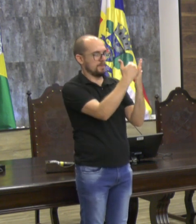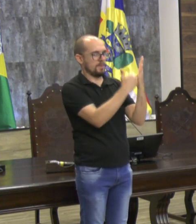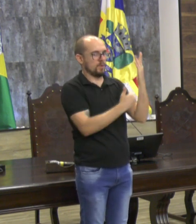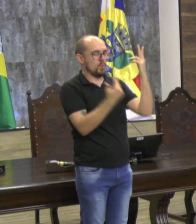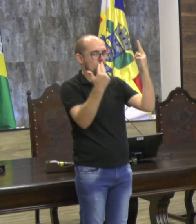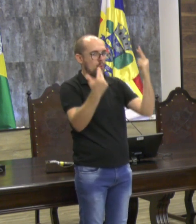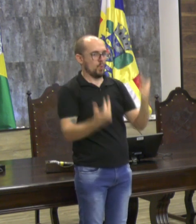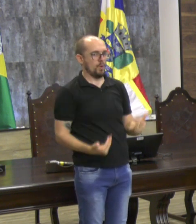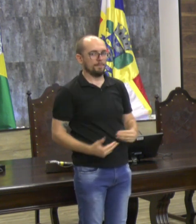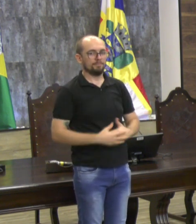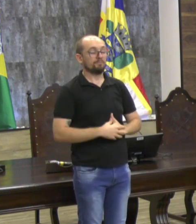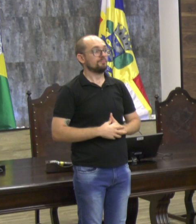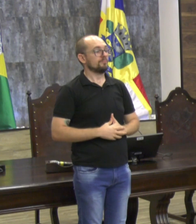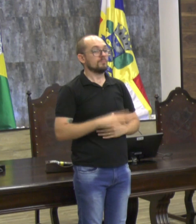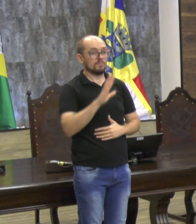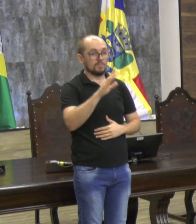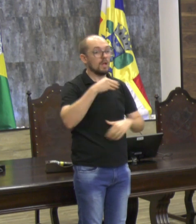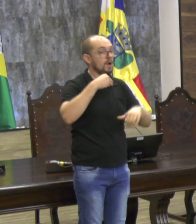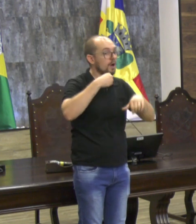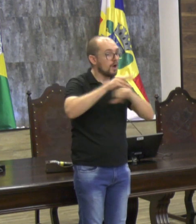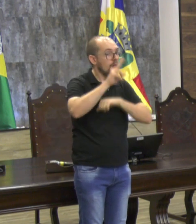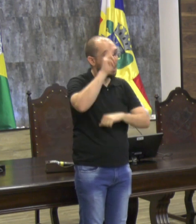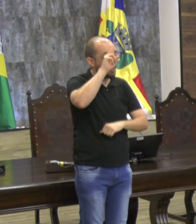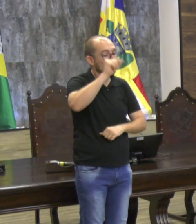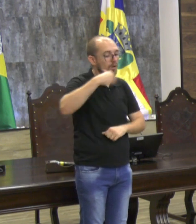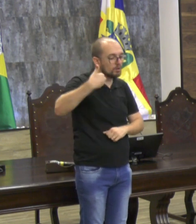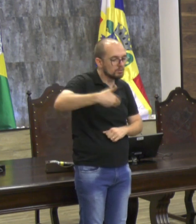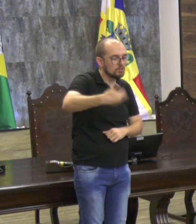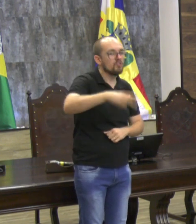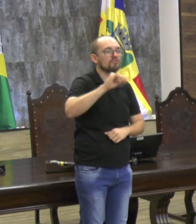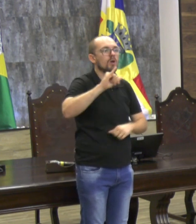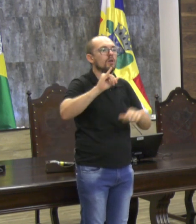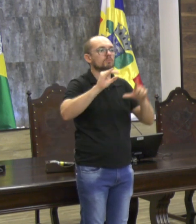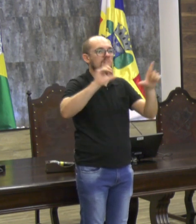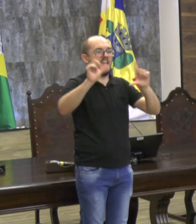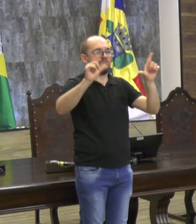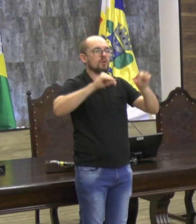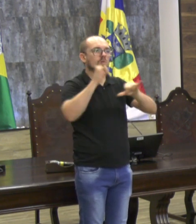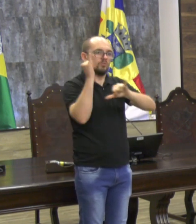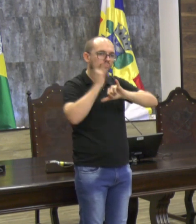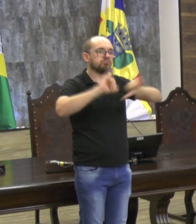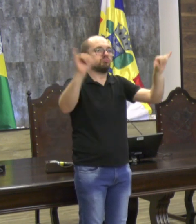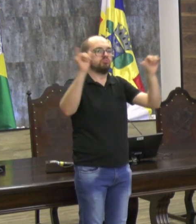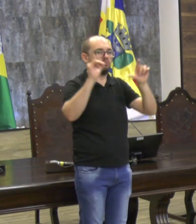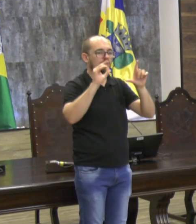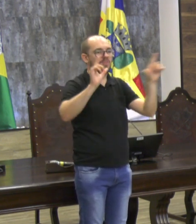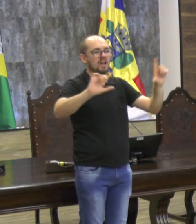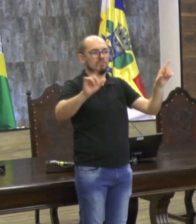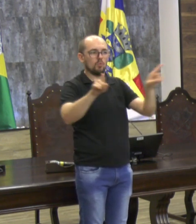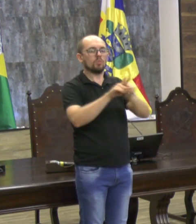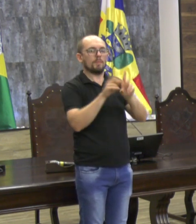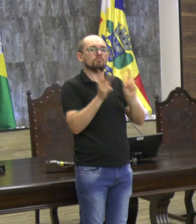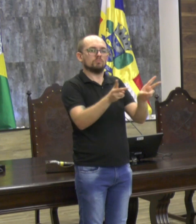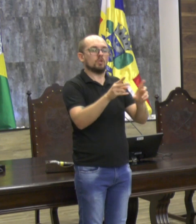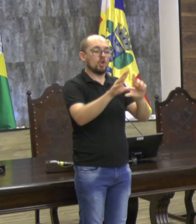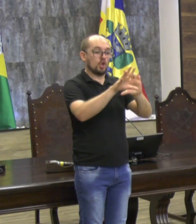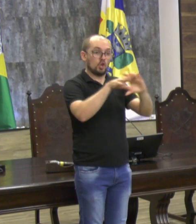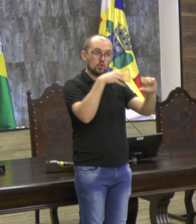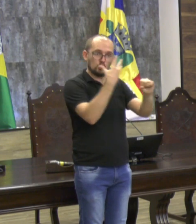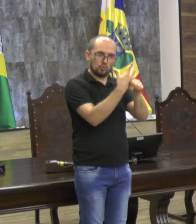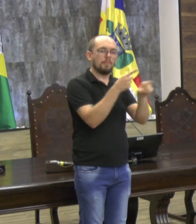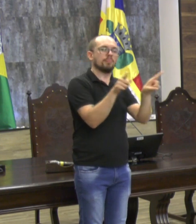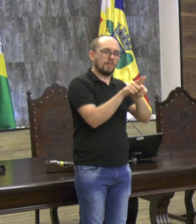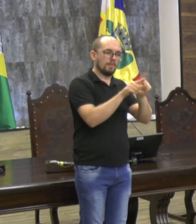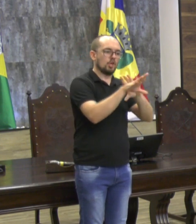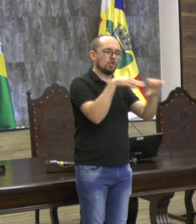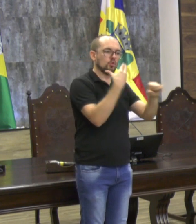lembro que já nos próximos dias esta palestra estará disponível no nosso canal no YouTube, é só acessar